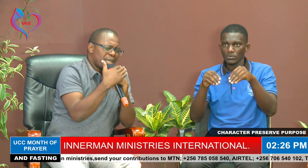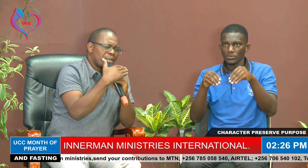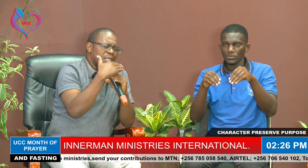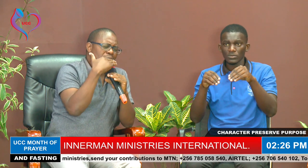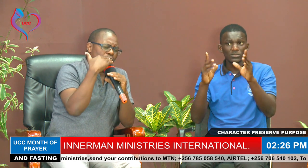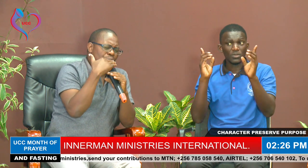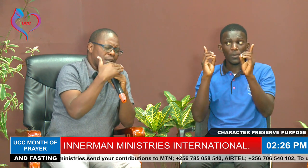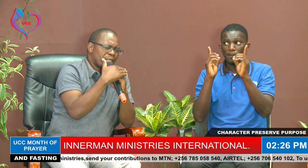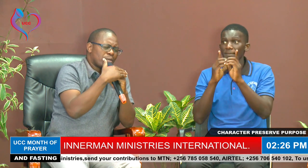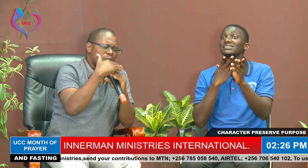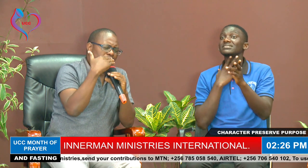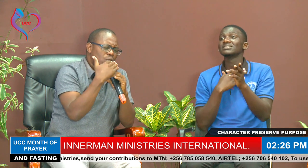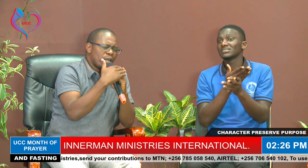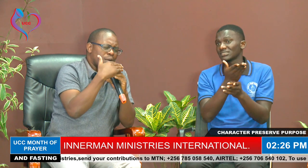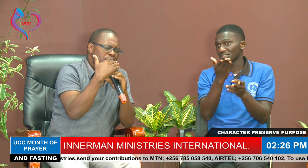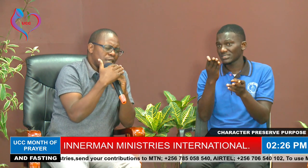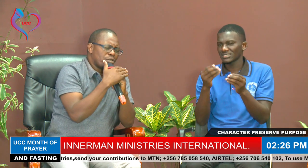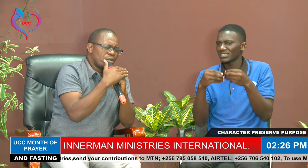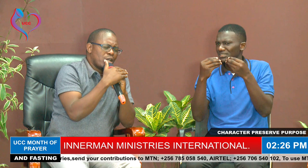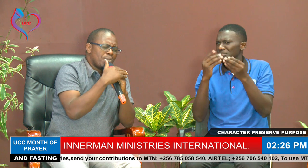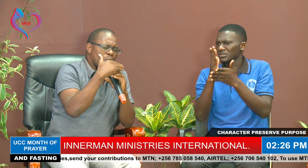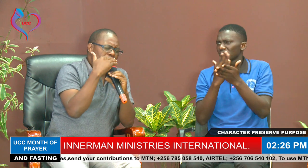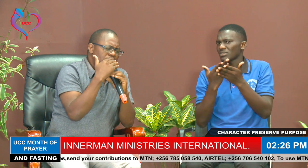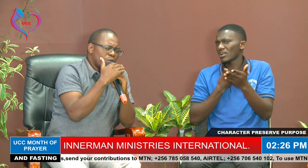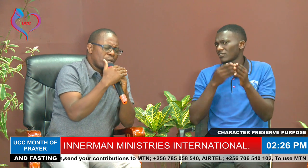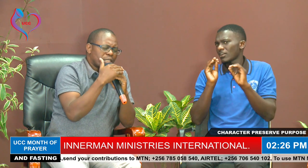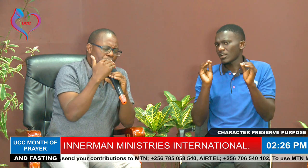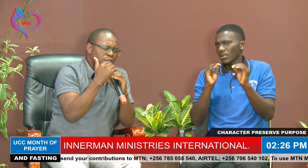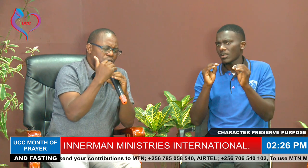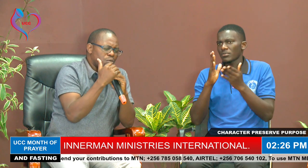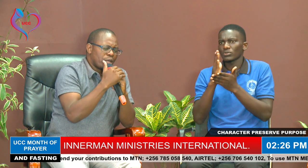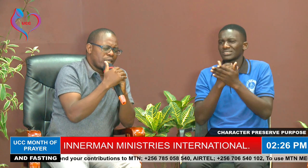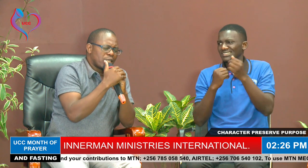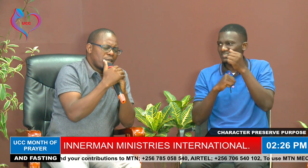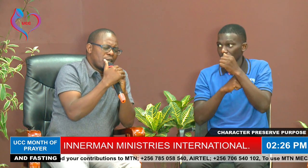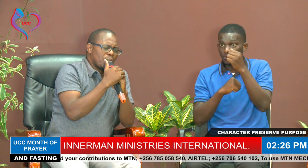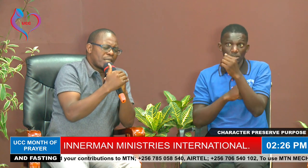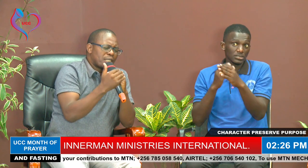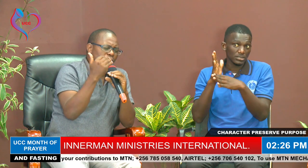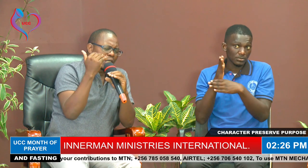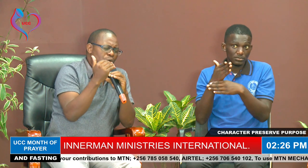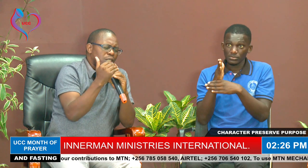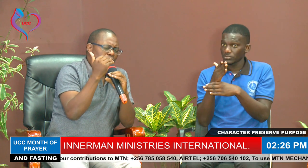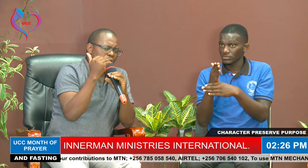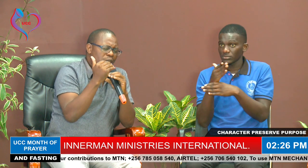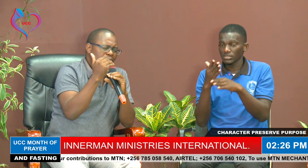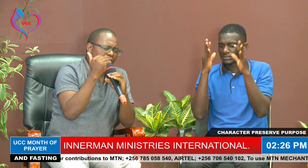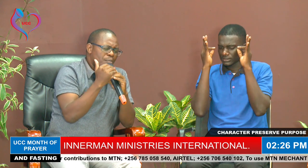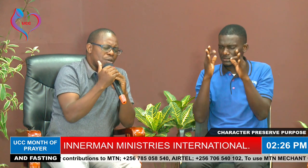Sisinkana ebyetaago byabwe. Tebawaddeyo kubanga balina nnyo. Bawaddeyo nga basupporting obuweereza. Basaze okusupporting obuweereza nga bo